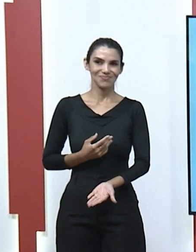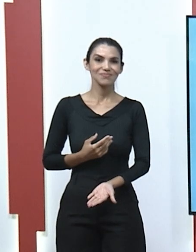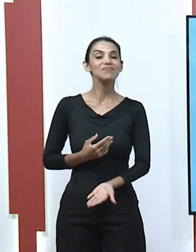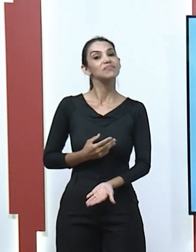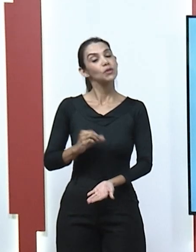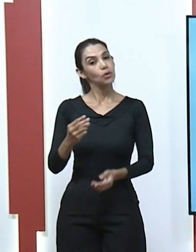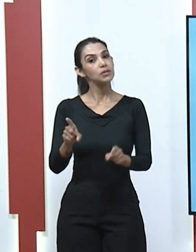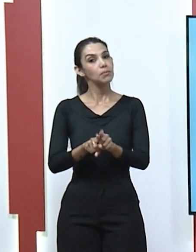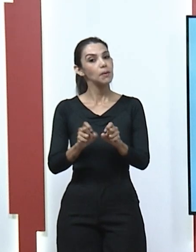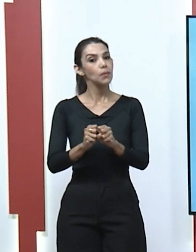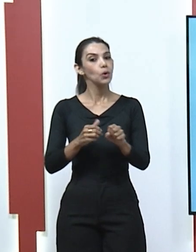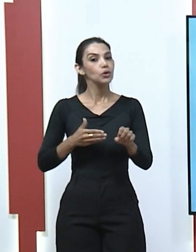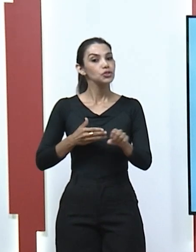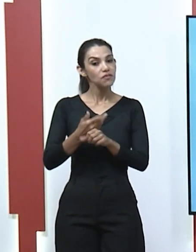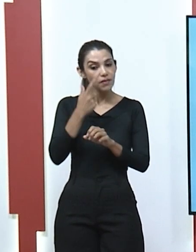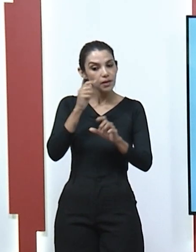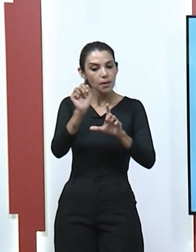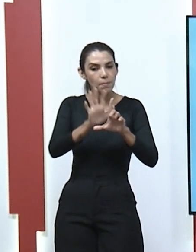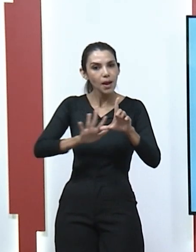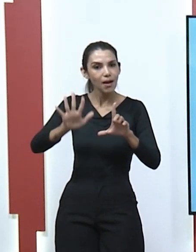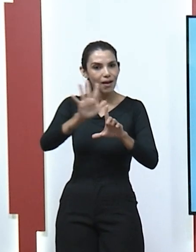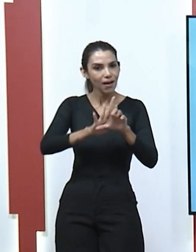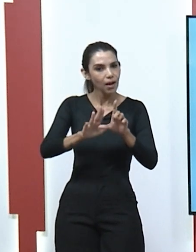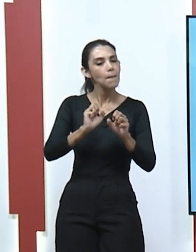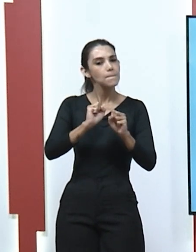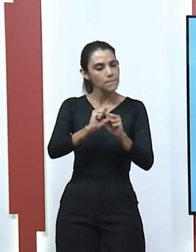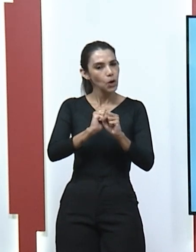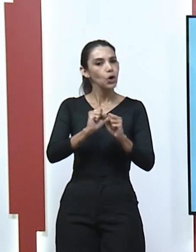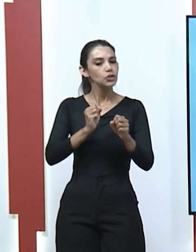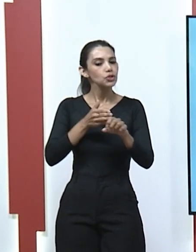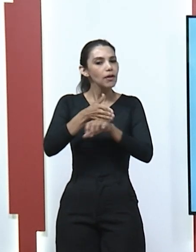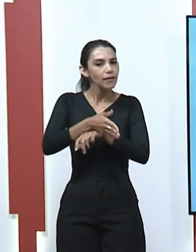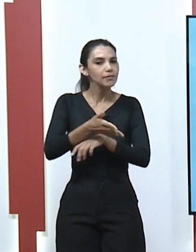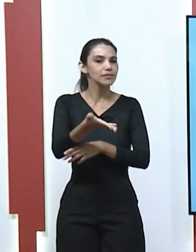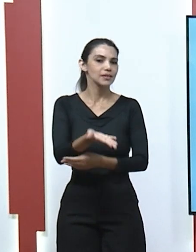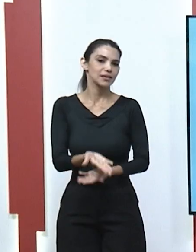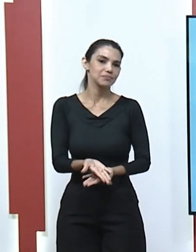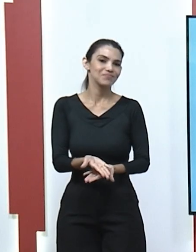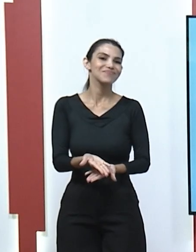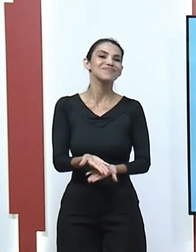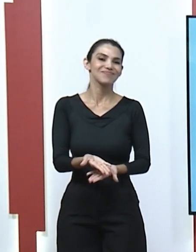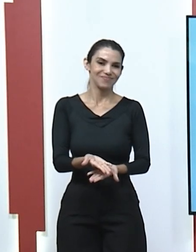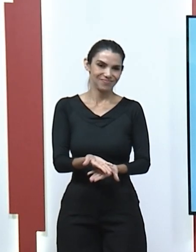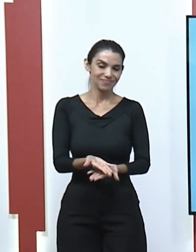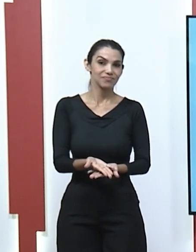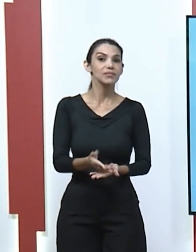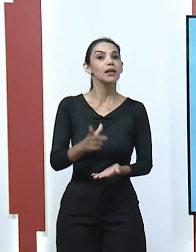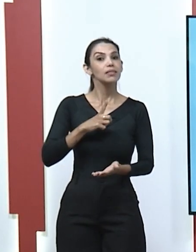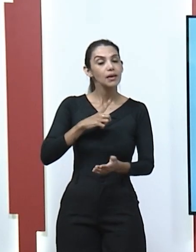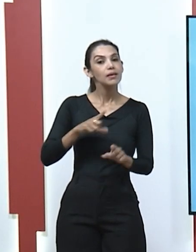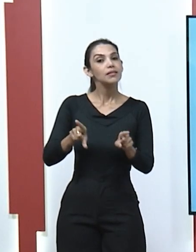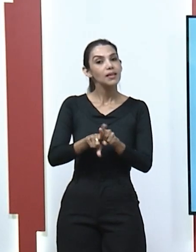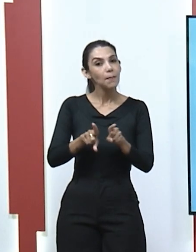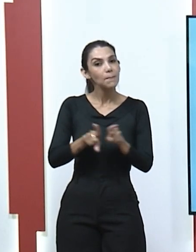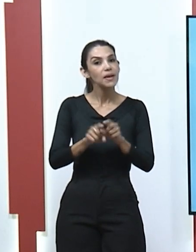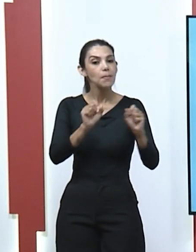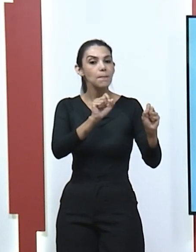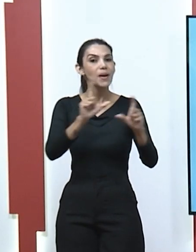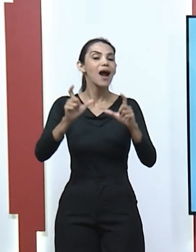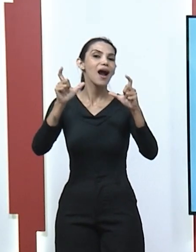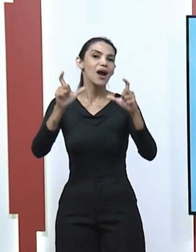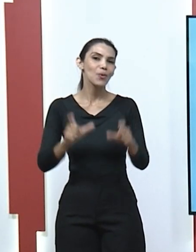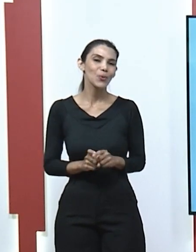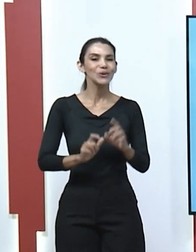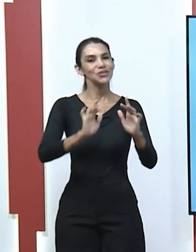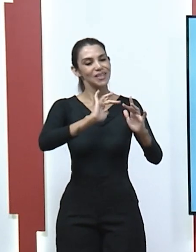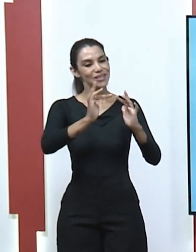629-9181-1406 ou acessar esse QR Code que está aparecendo aqui na tela. Você também pode acompanhar o nosso conteúdo nas redes sociais, é só